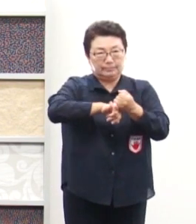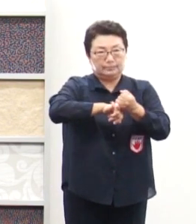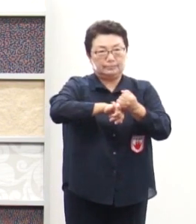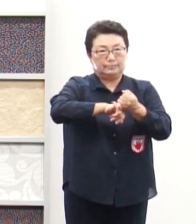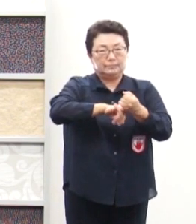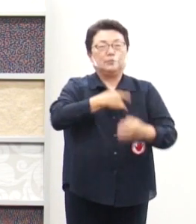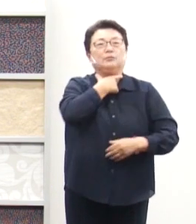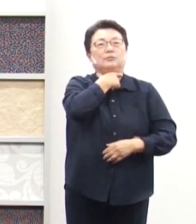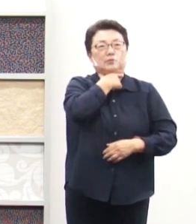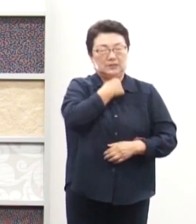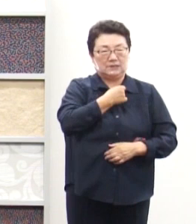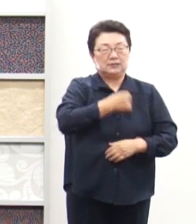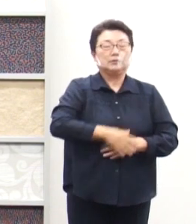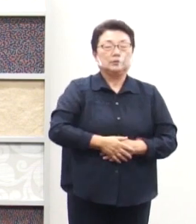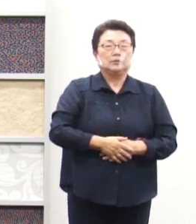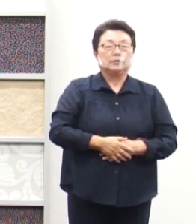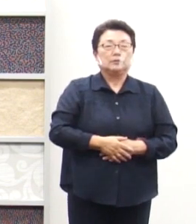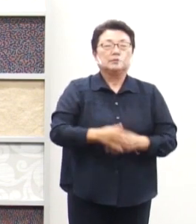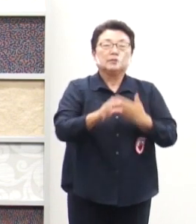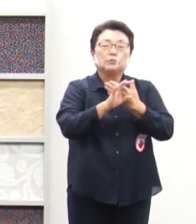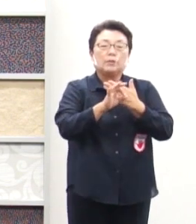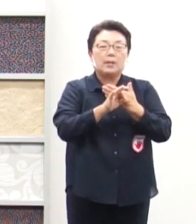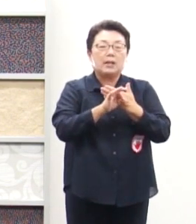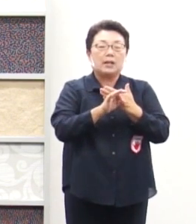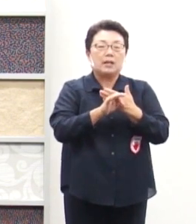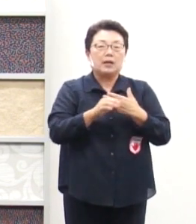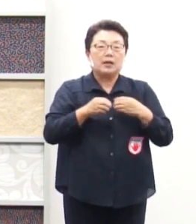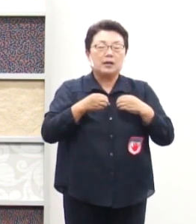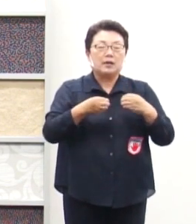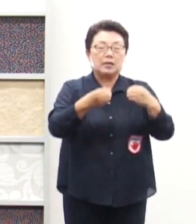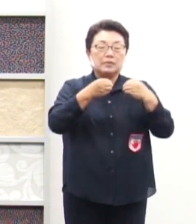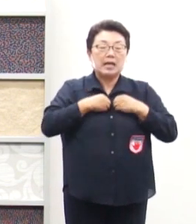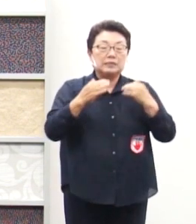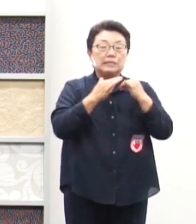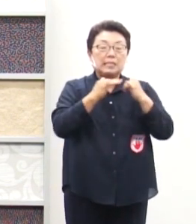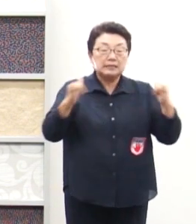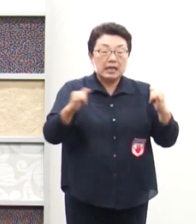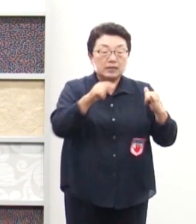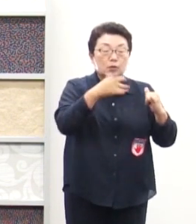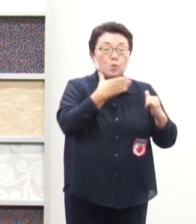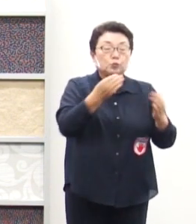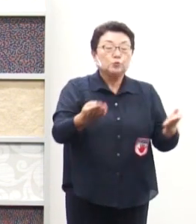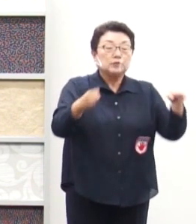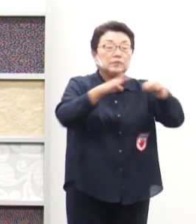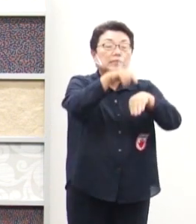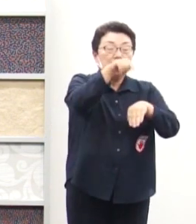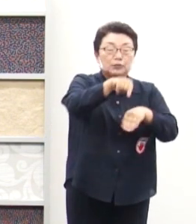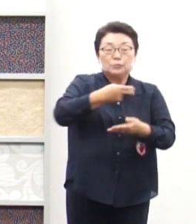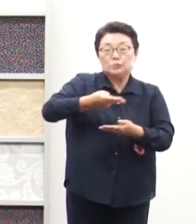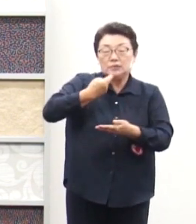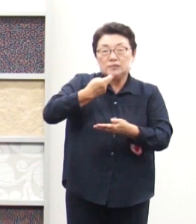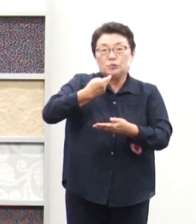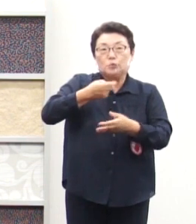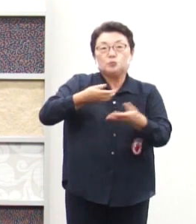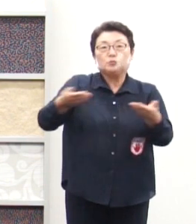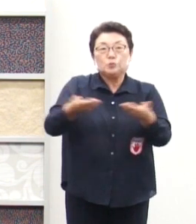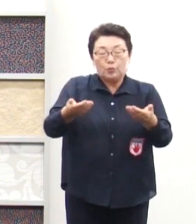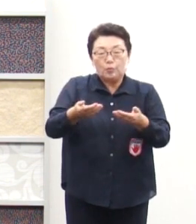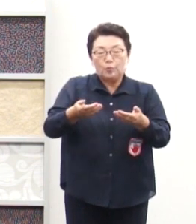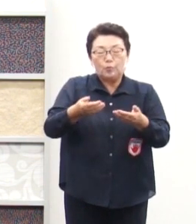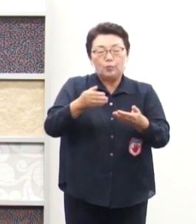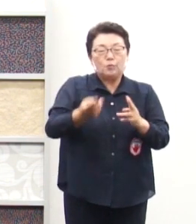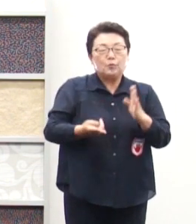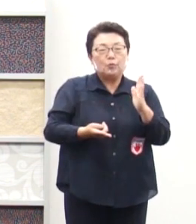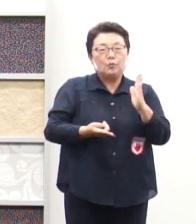考えます。具体的にはですね、感染者が発生している、福祉施設、それから飲食業、ホテルなどの観